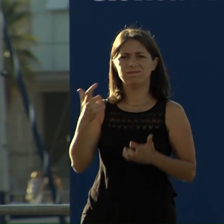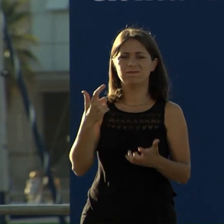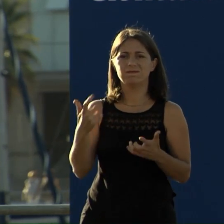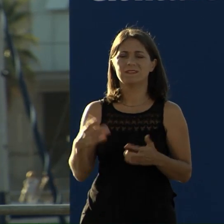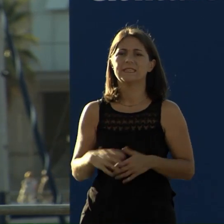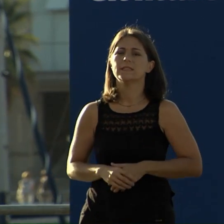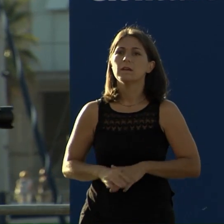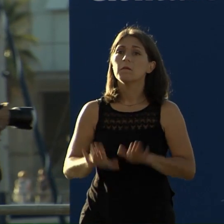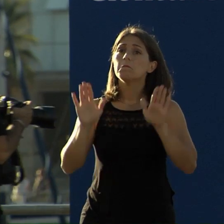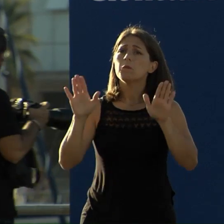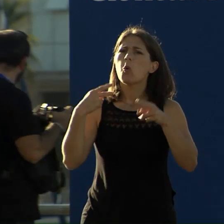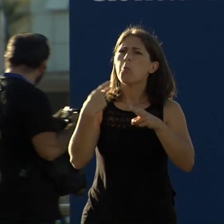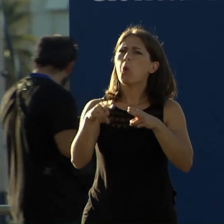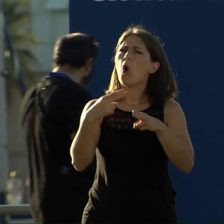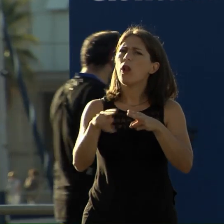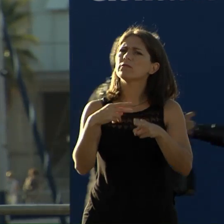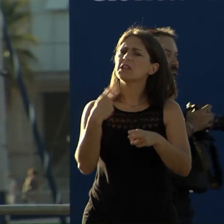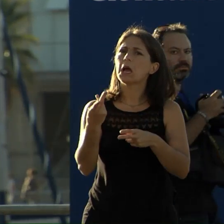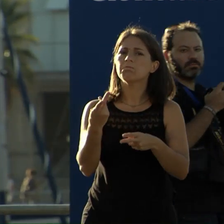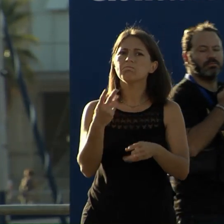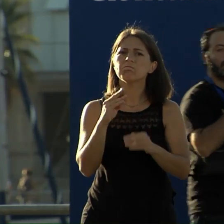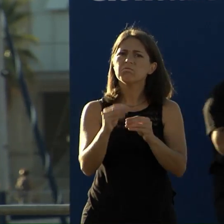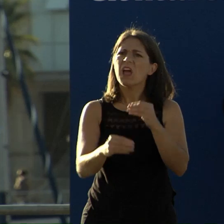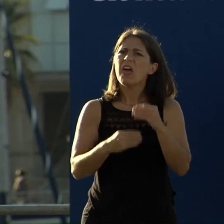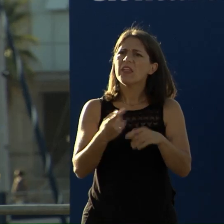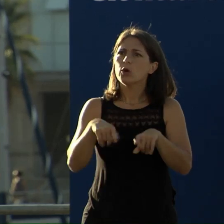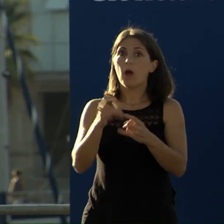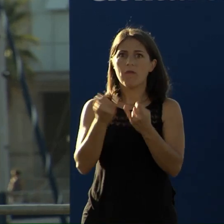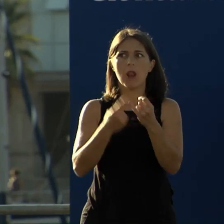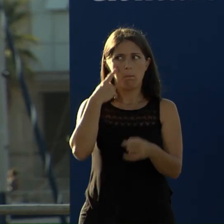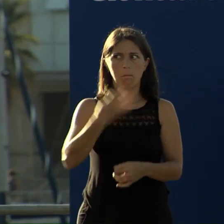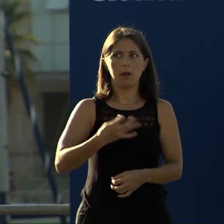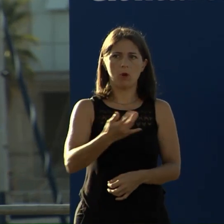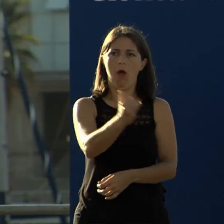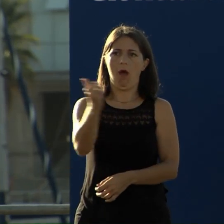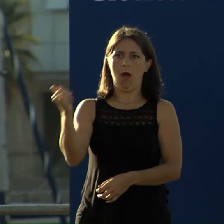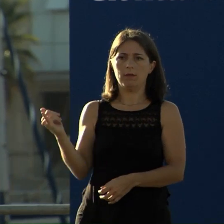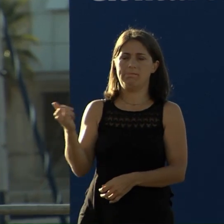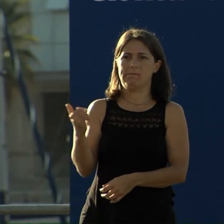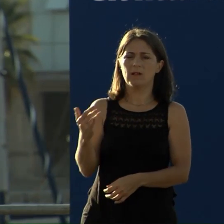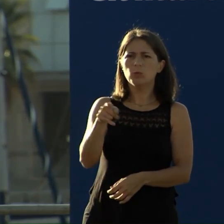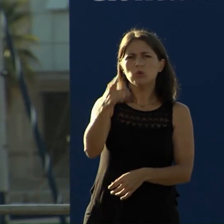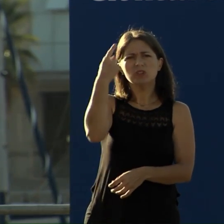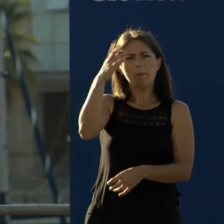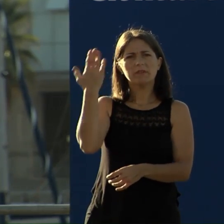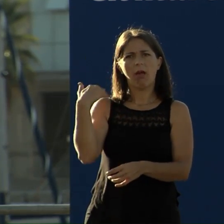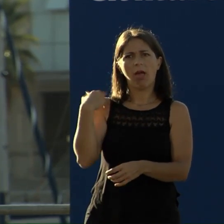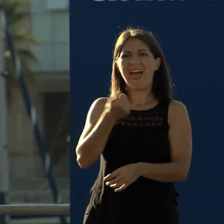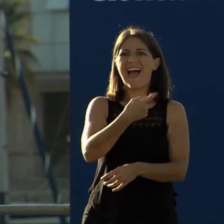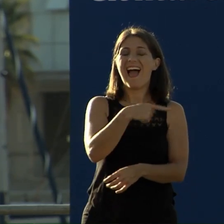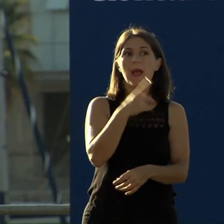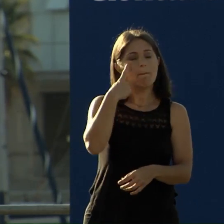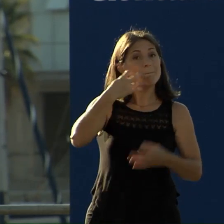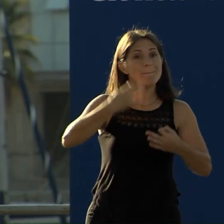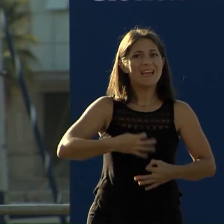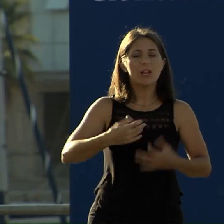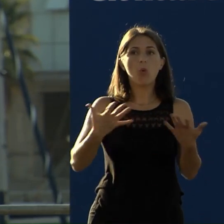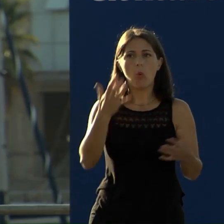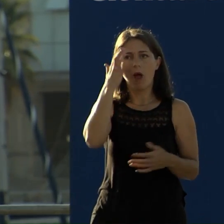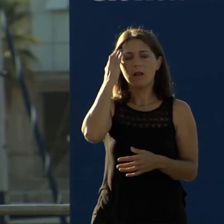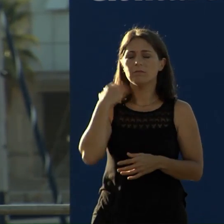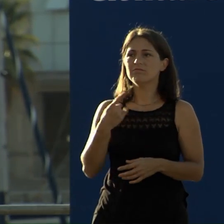Pero hacer política está lleno de peligros. ¿Sabéis cuál fue el principal peligro para Hague? El mismo que para